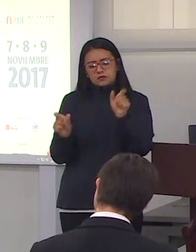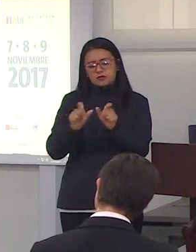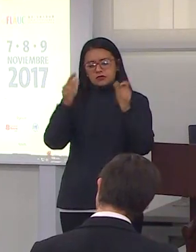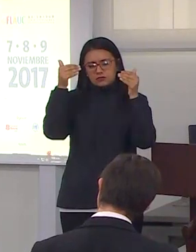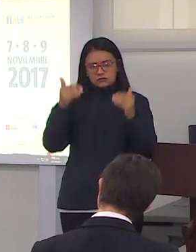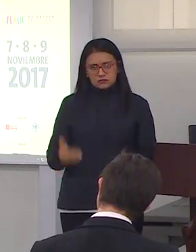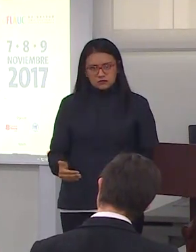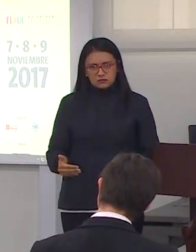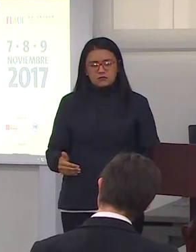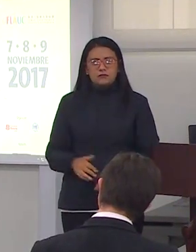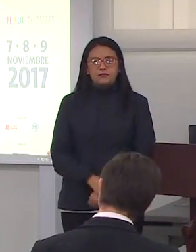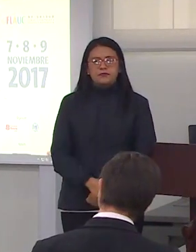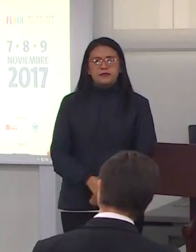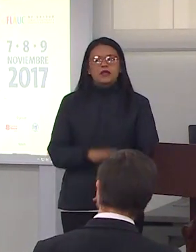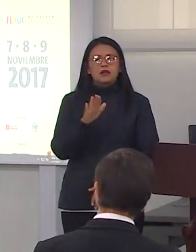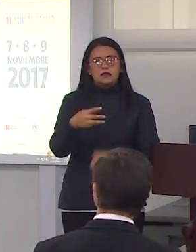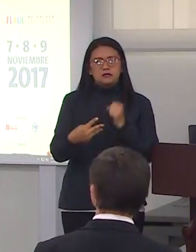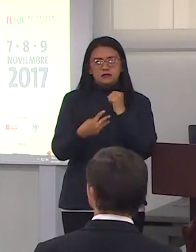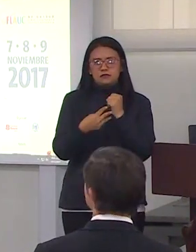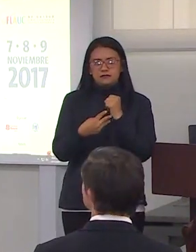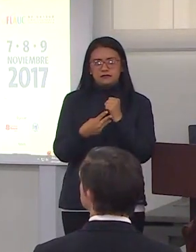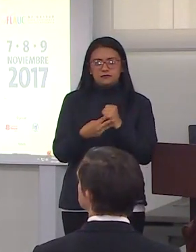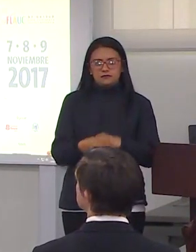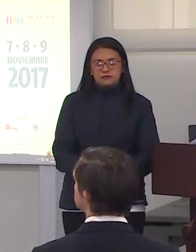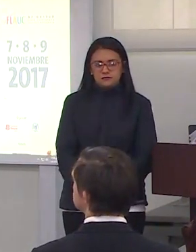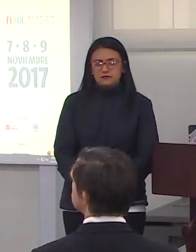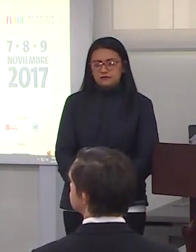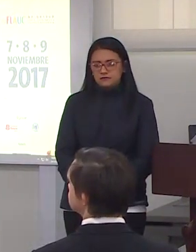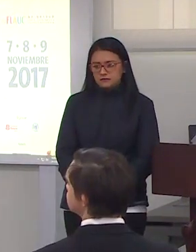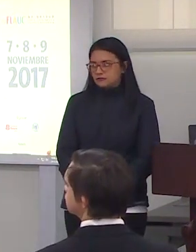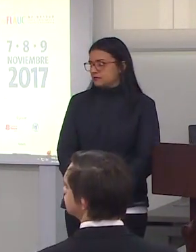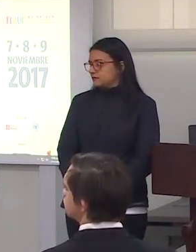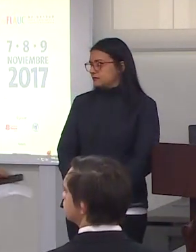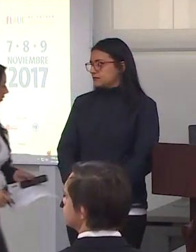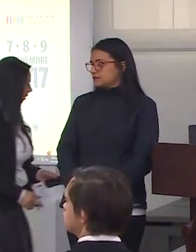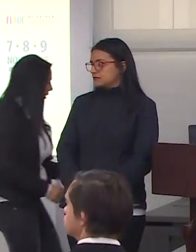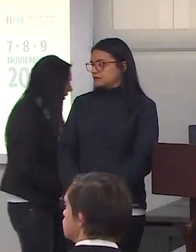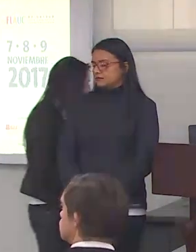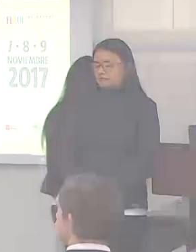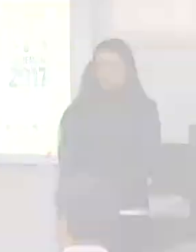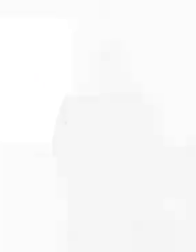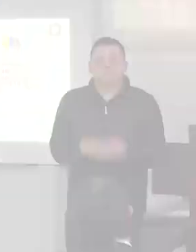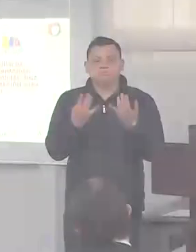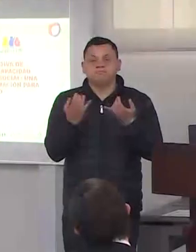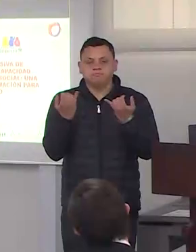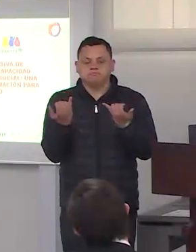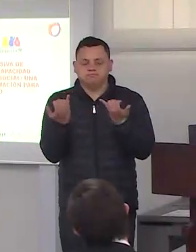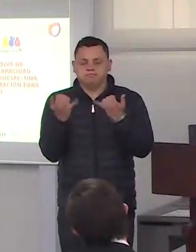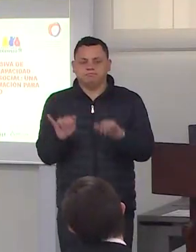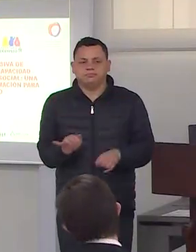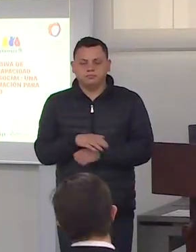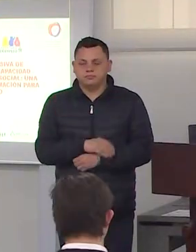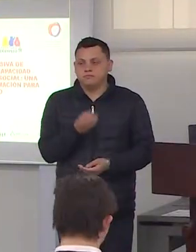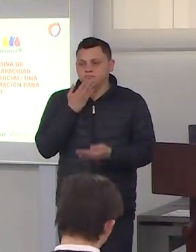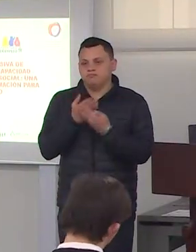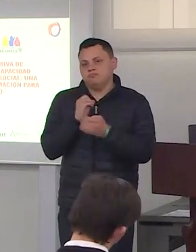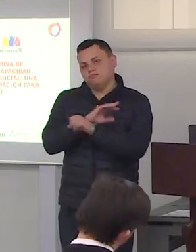discapacidad en el SENA. Bienvenida, como ya